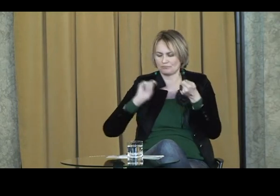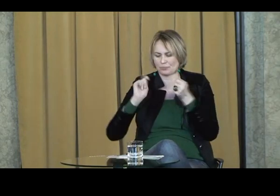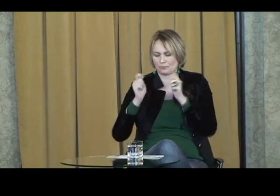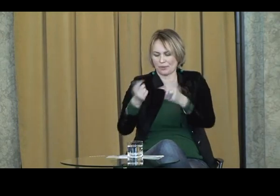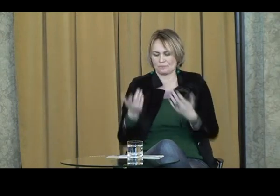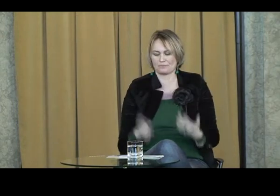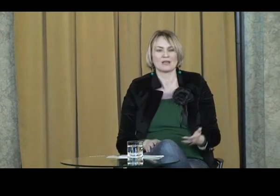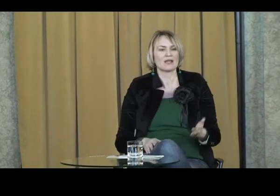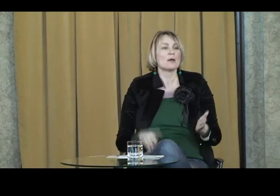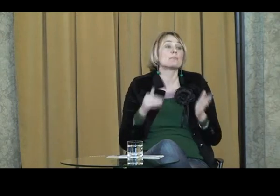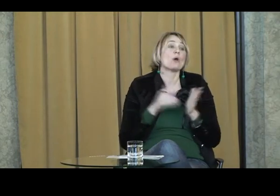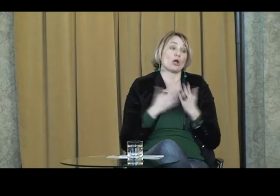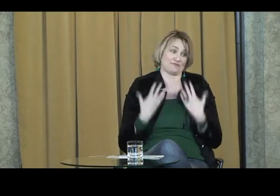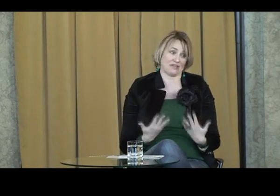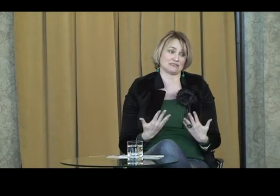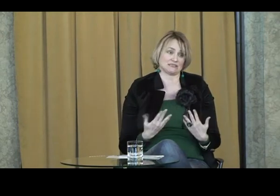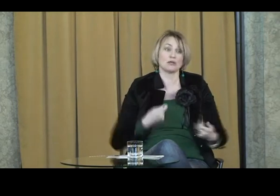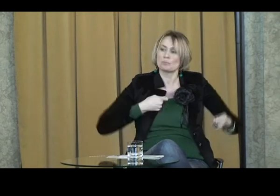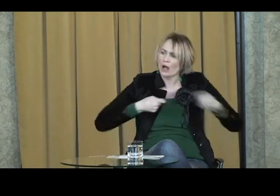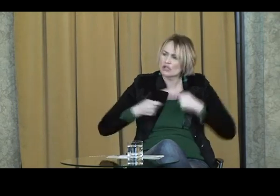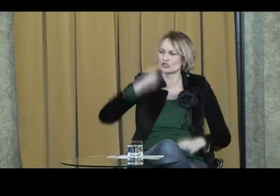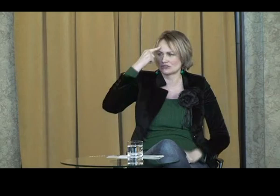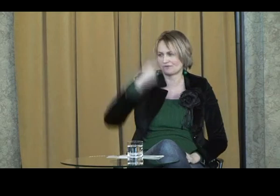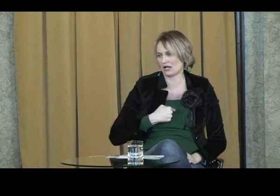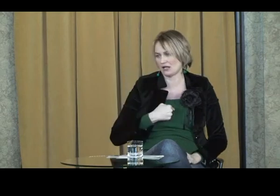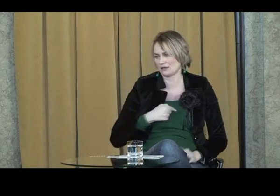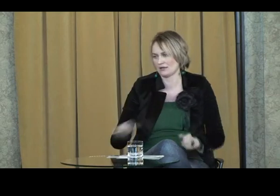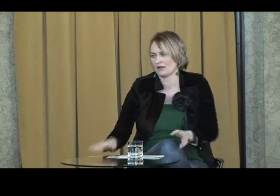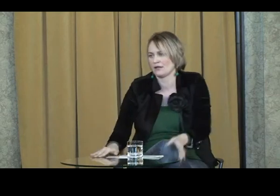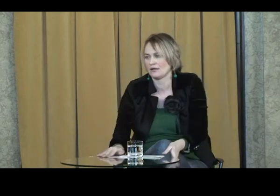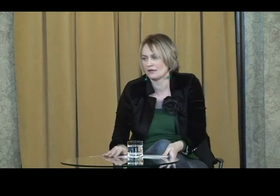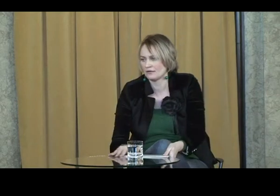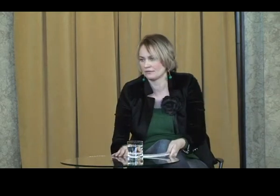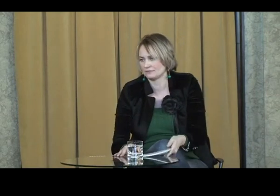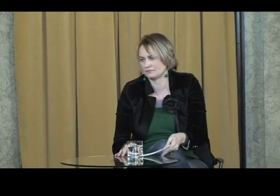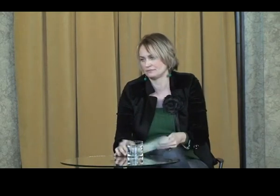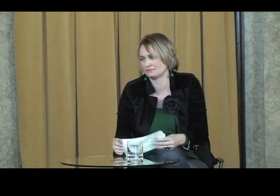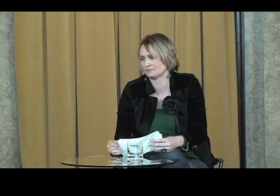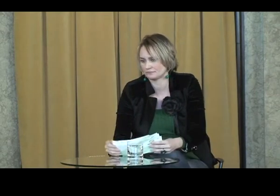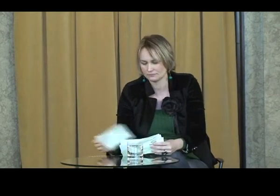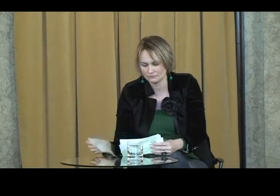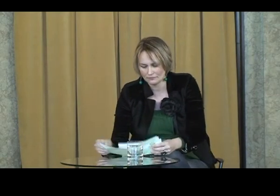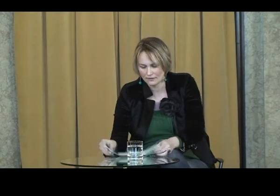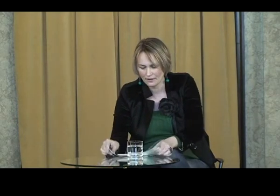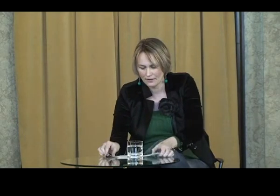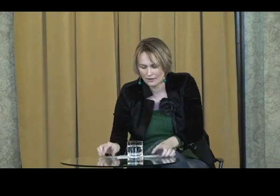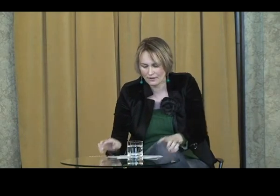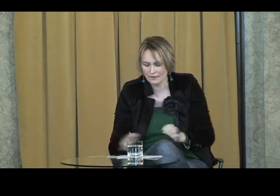konkrete Teilschritte umsetzen zu können. Und dafür brauchen wir den politischen Willen.